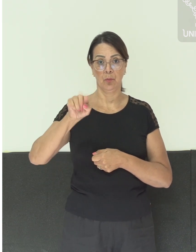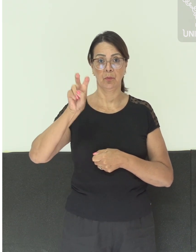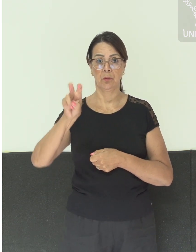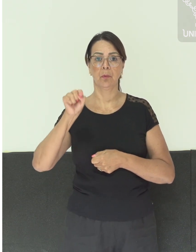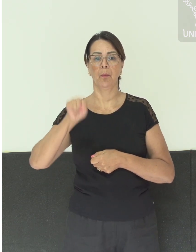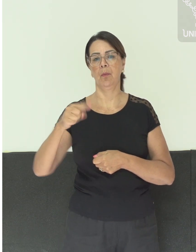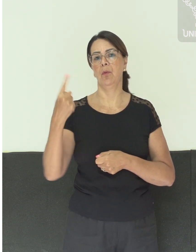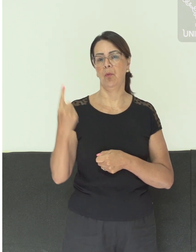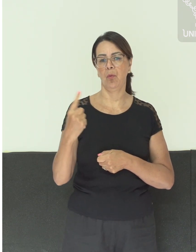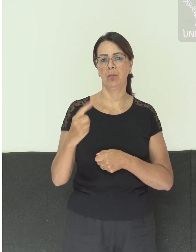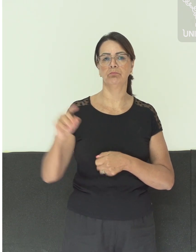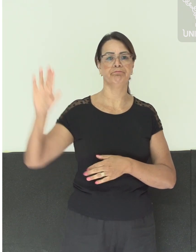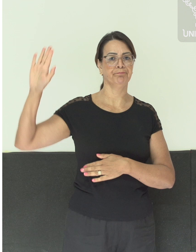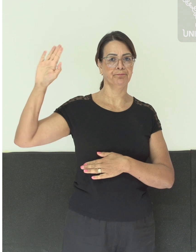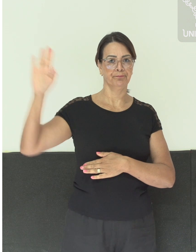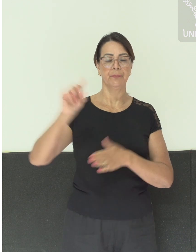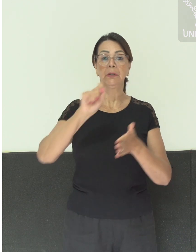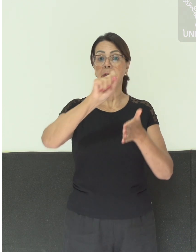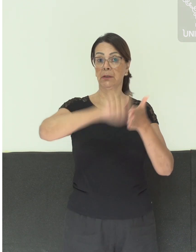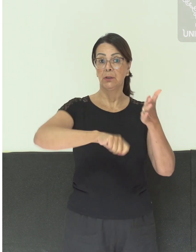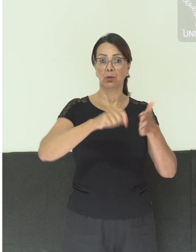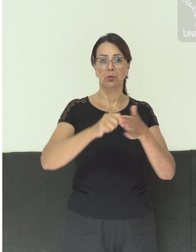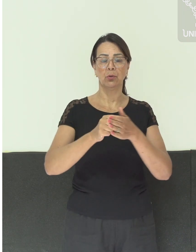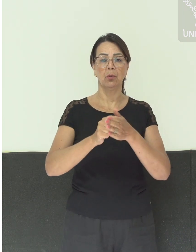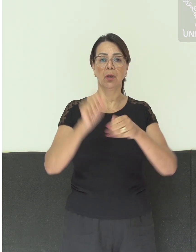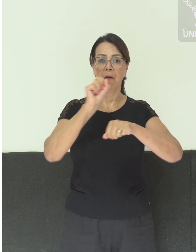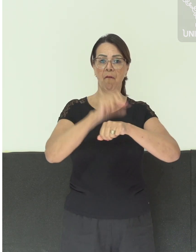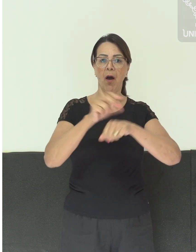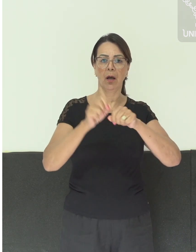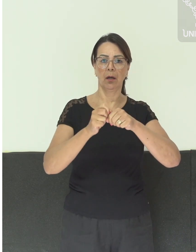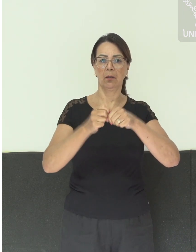7.2.5.1 Candidatos inscritos em ampla concorrência.